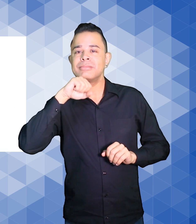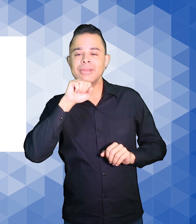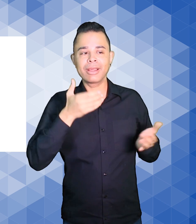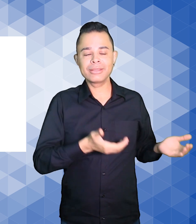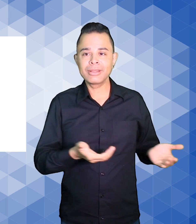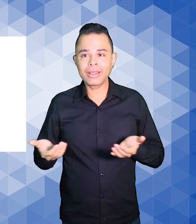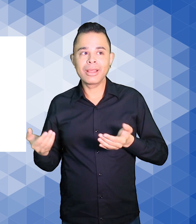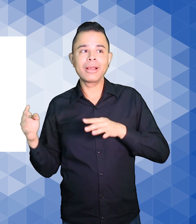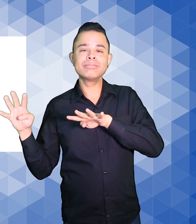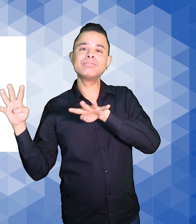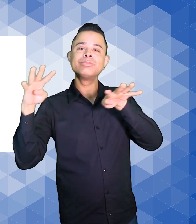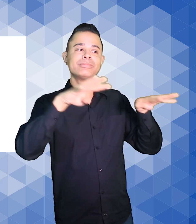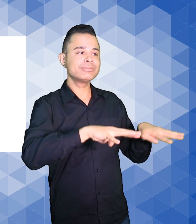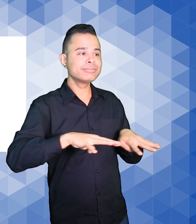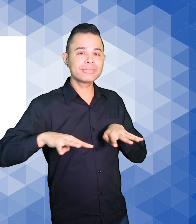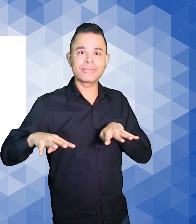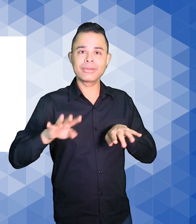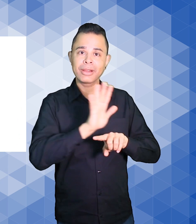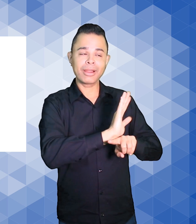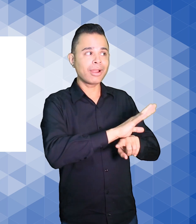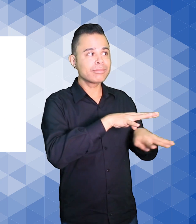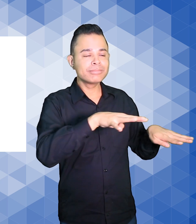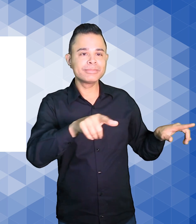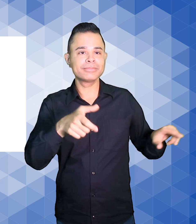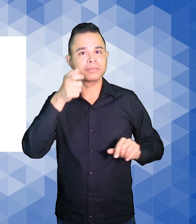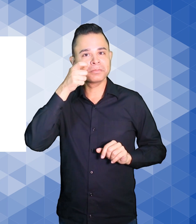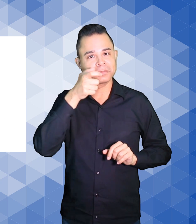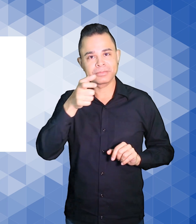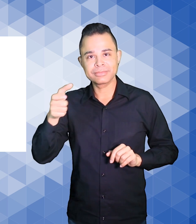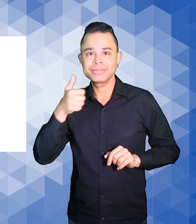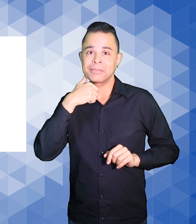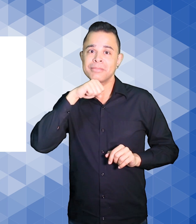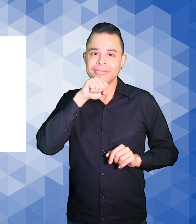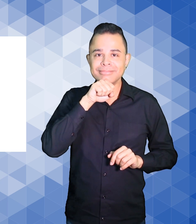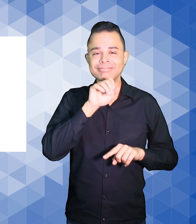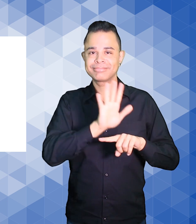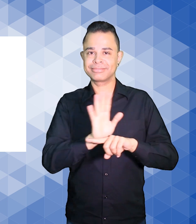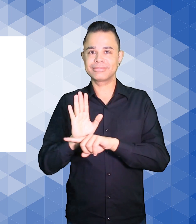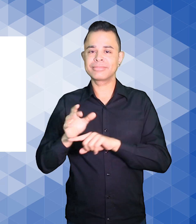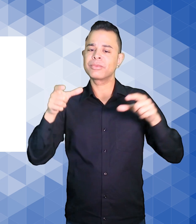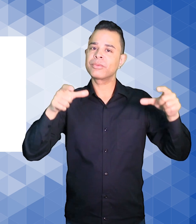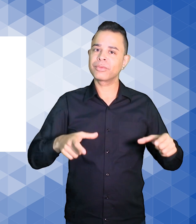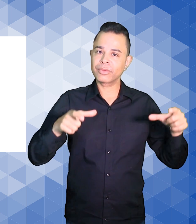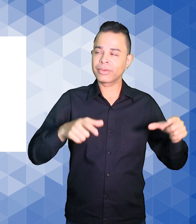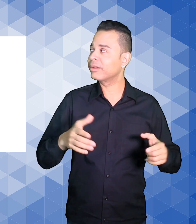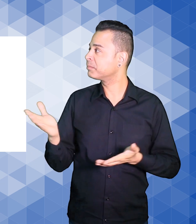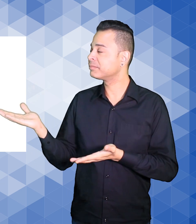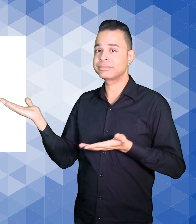sessão de cinema exclusiva do Cine Materna no Cinemark do Shopping Cidade São